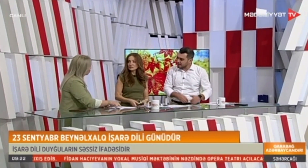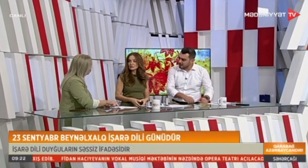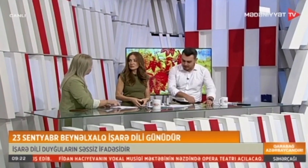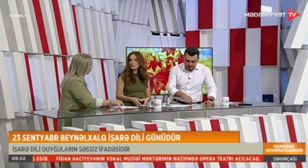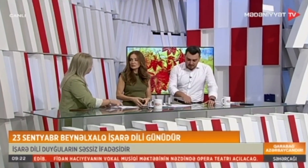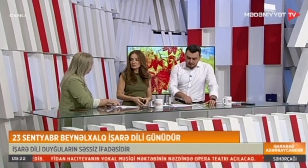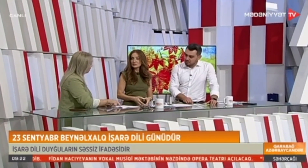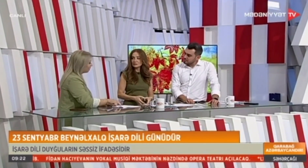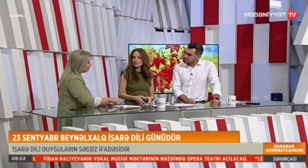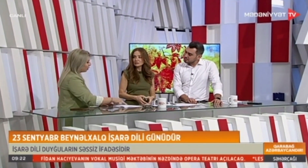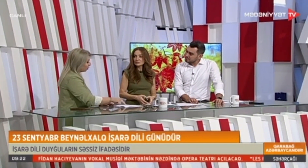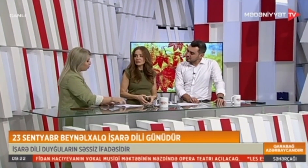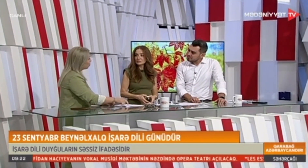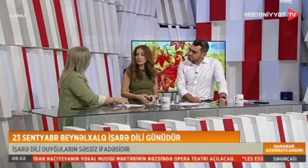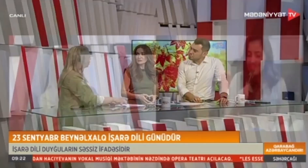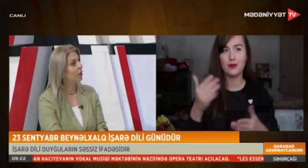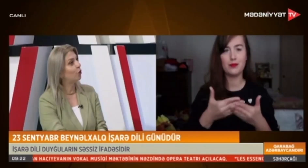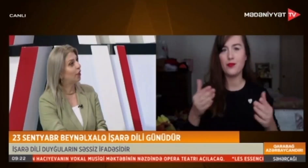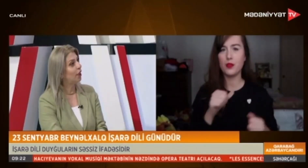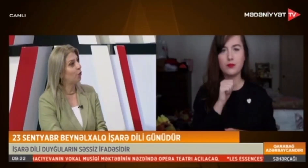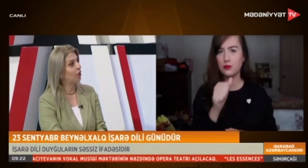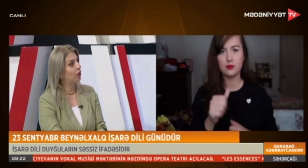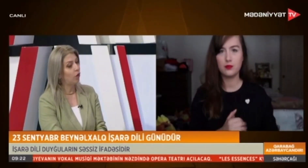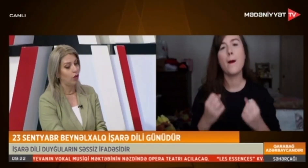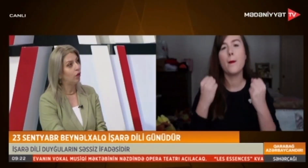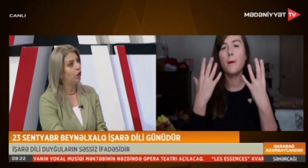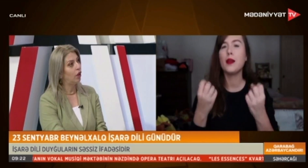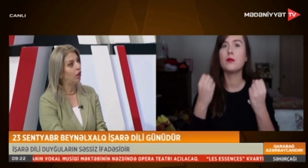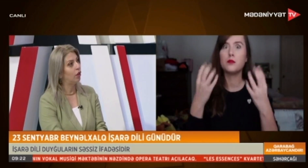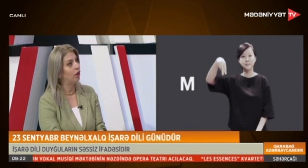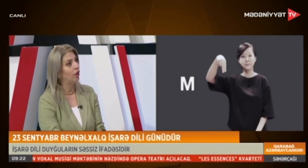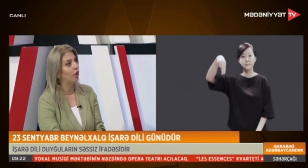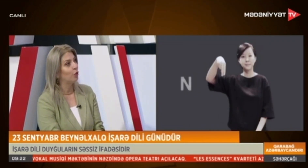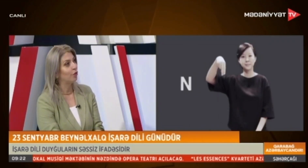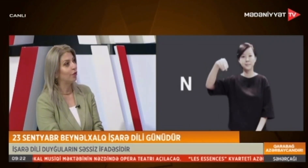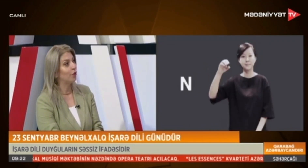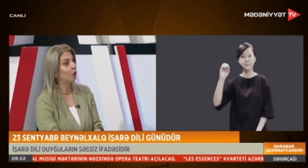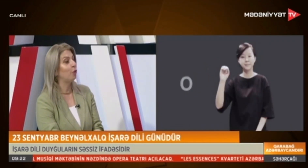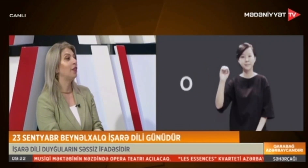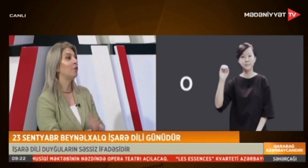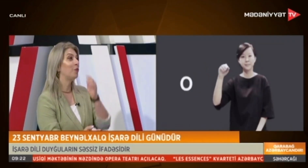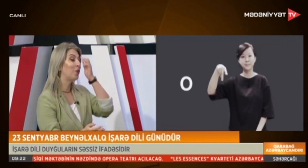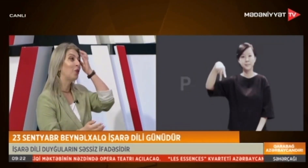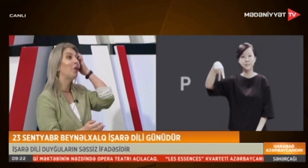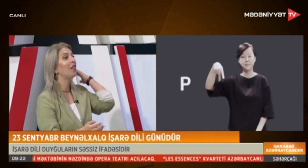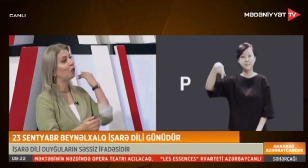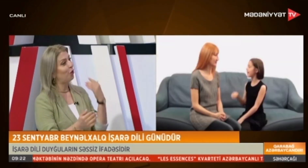sözü, sözü yazırsınız, başa düşür uşaq. Sözü olunur, hər hərəkətləri ilə, bədən dili ilə də mən dəfələrin olub, başa